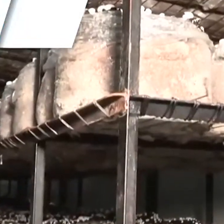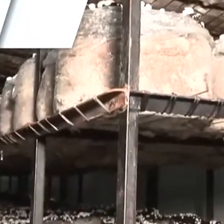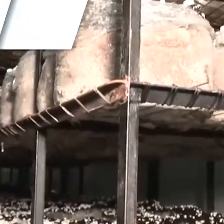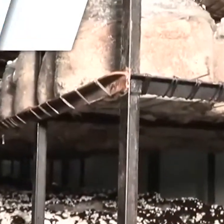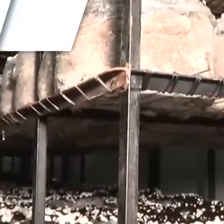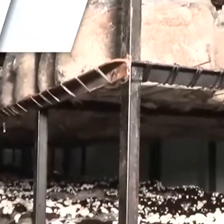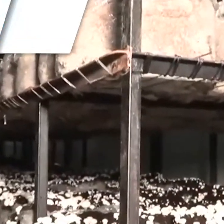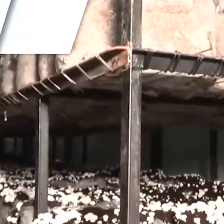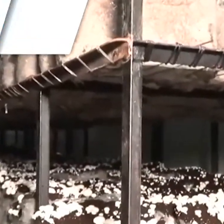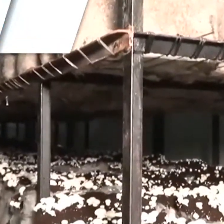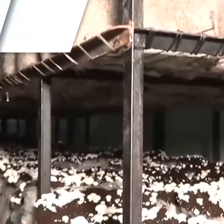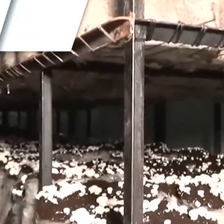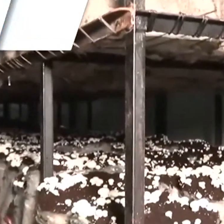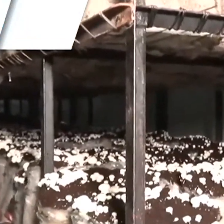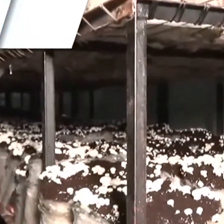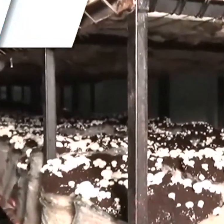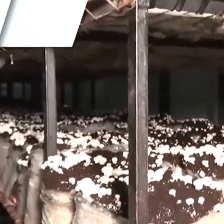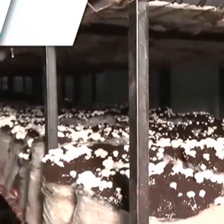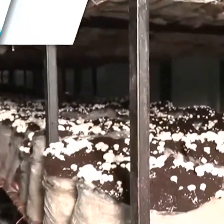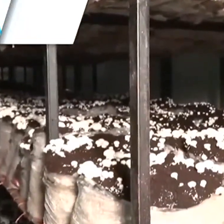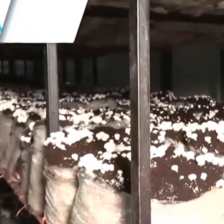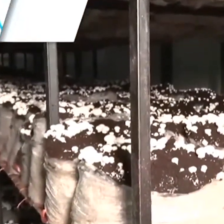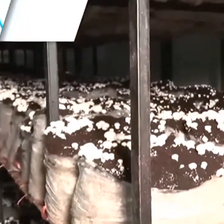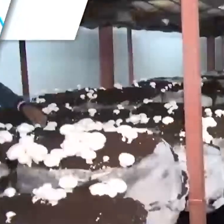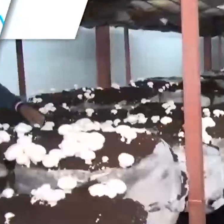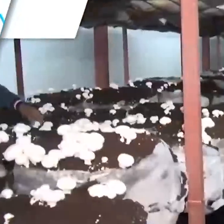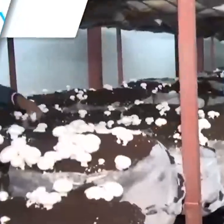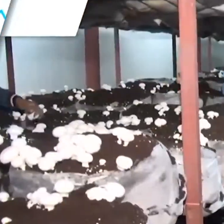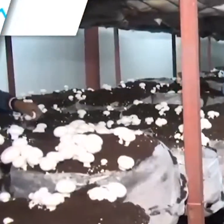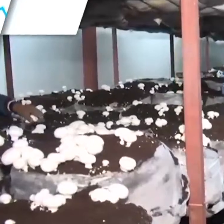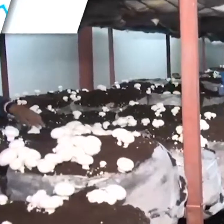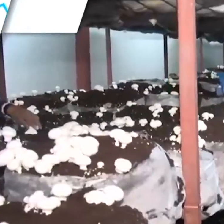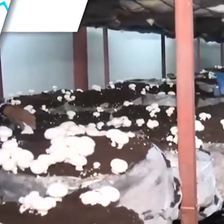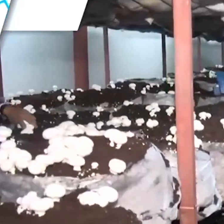के बाद भी मशरूम उत्पादन से कई गुना अधिक मुनाफा कमाया जा सकता है।